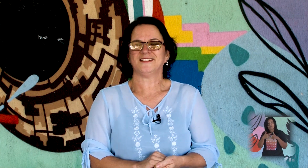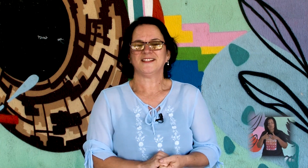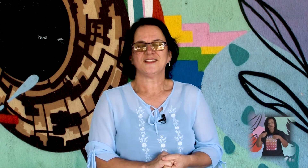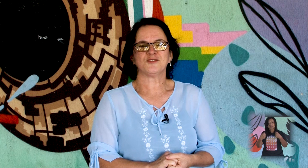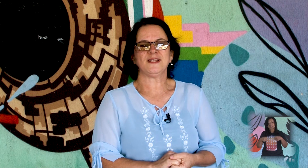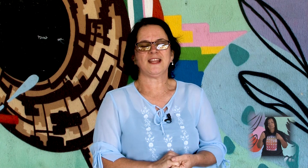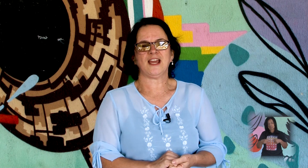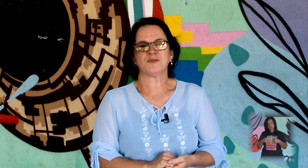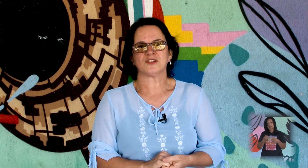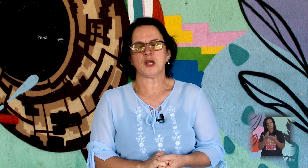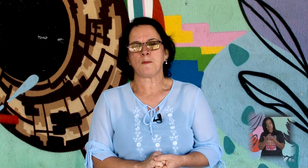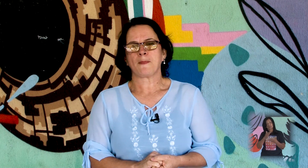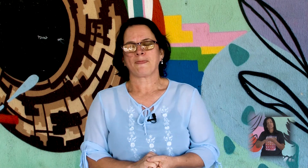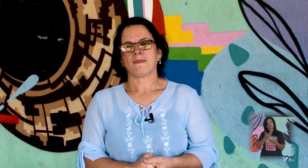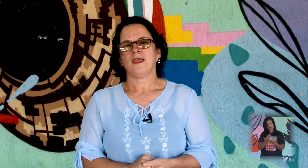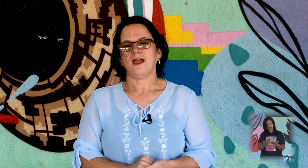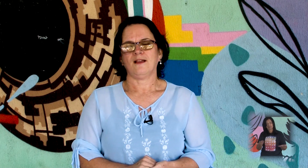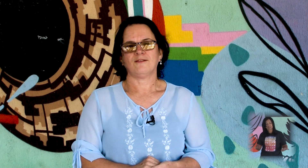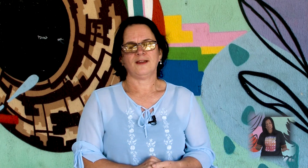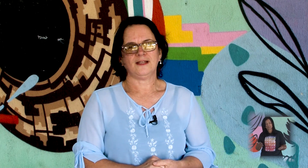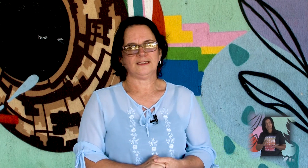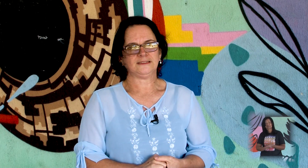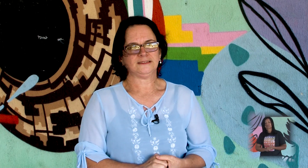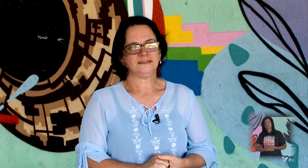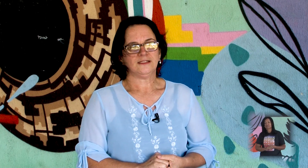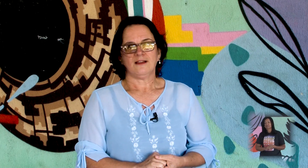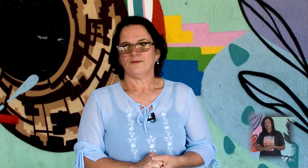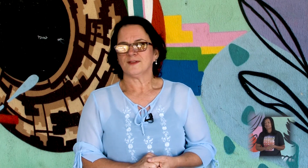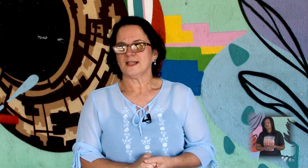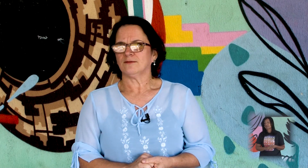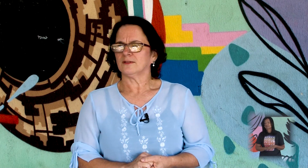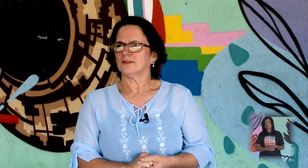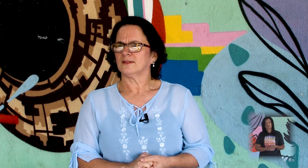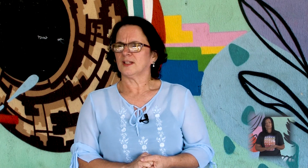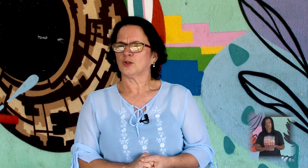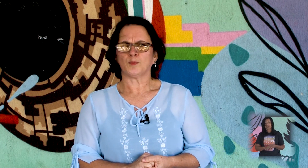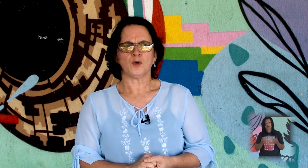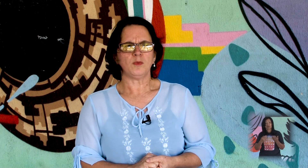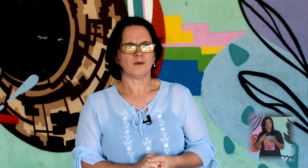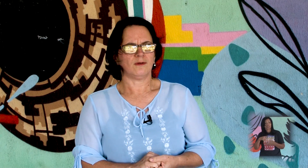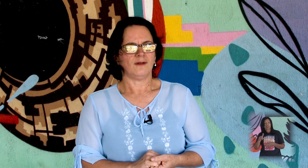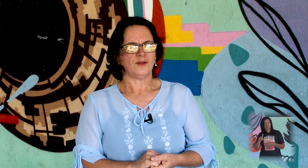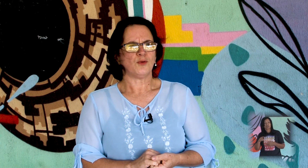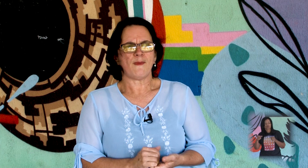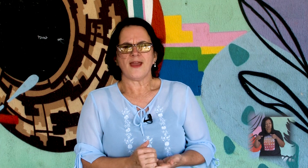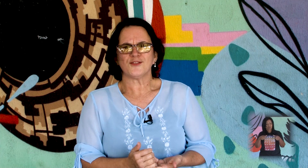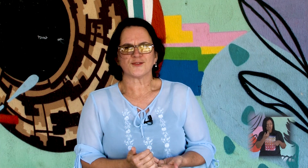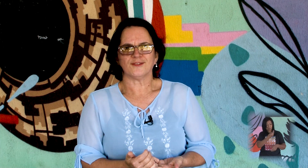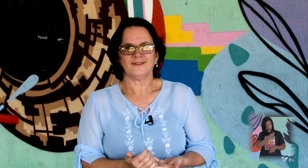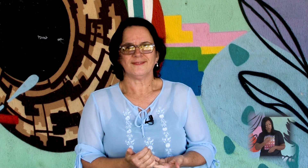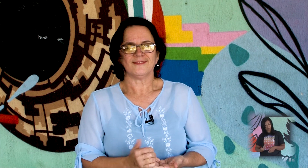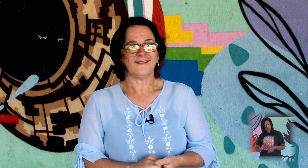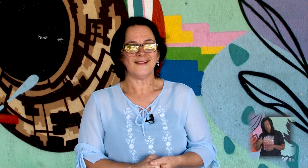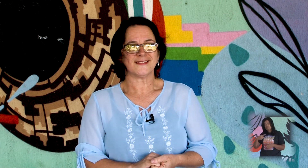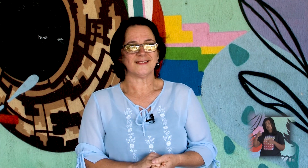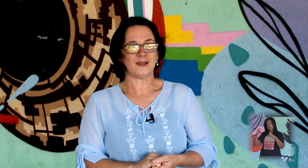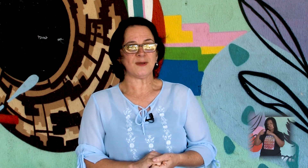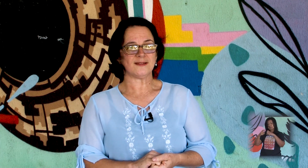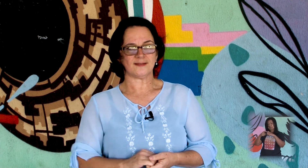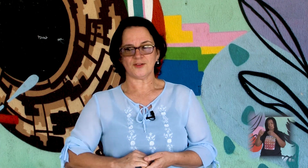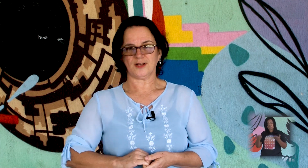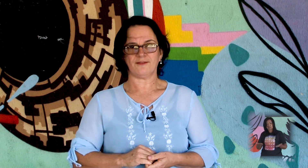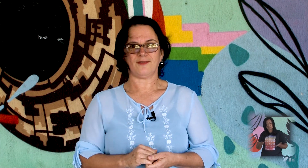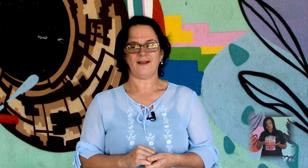de uma intérprete, né? Agora, você ir no setor público, no médico, nossa,